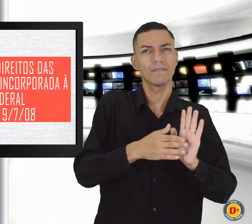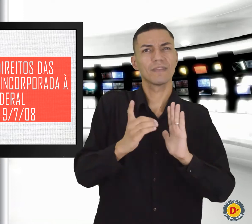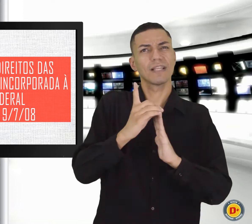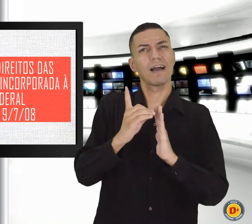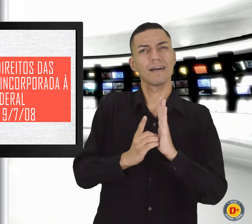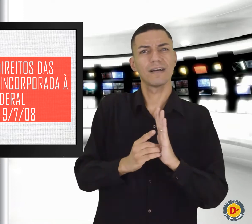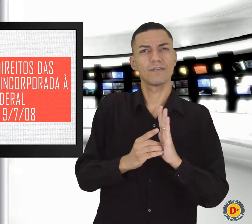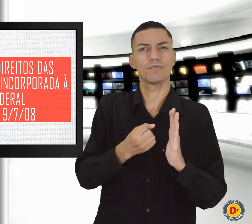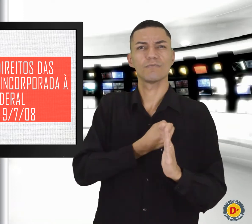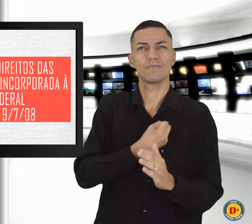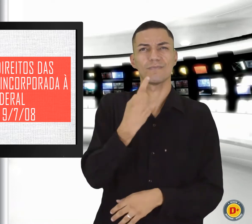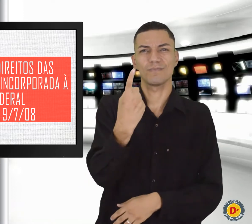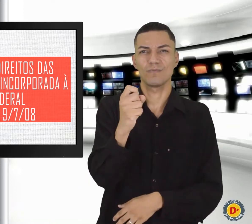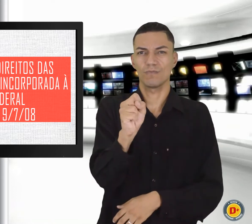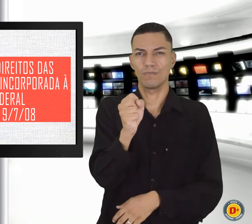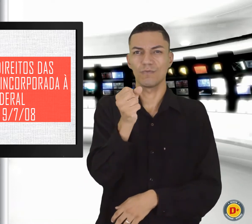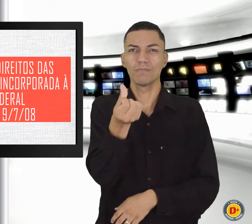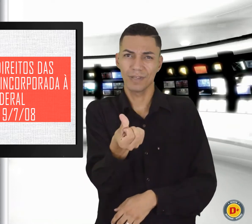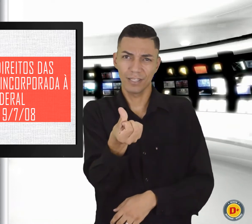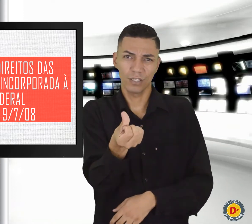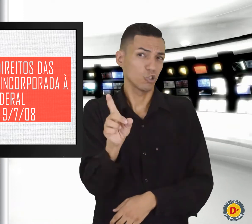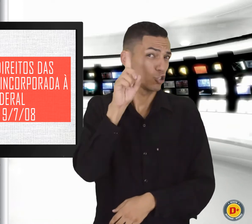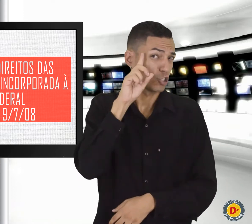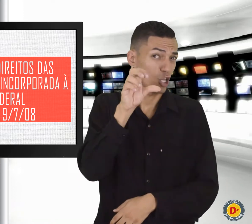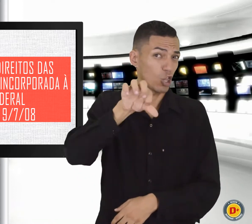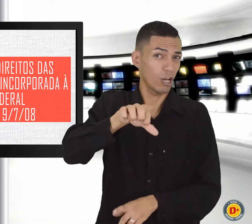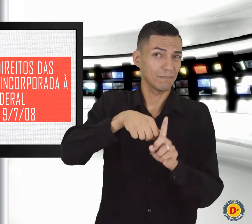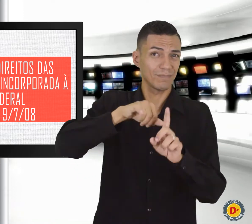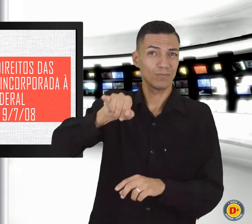186, de 9 de julho de 2008.